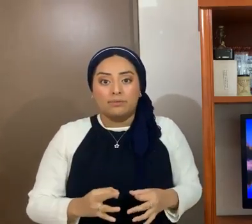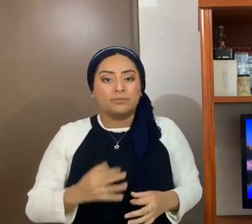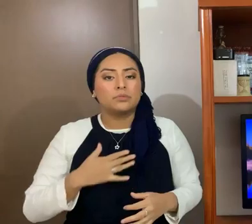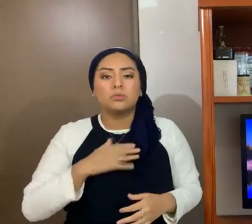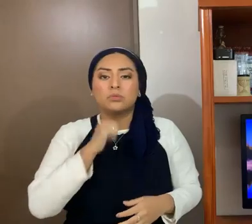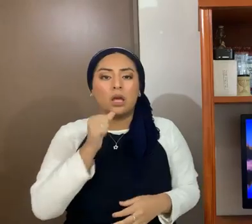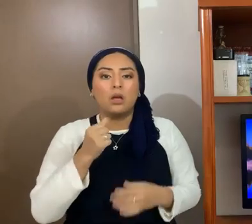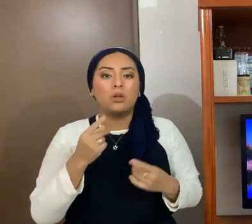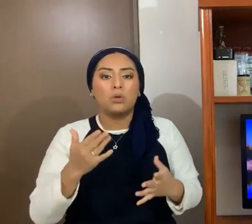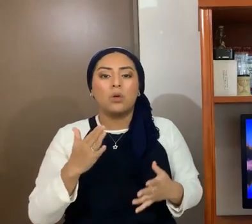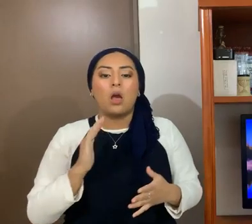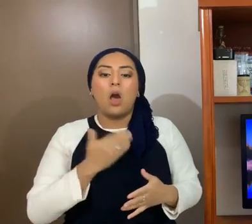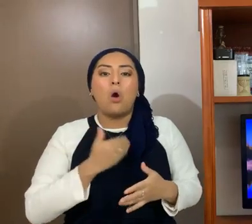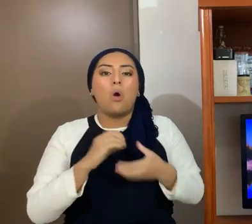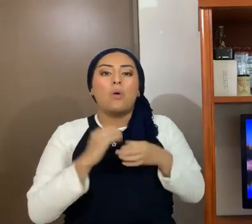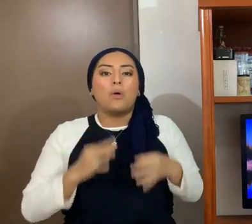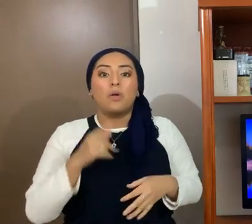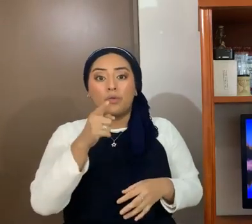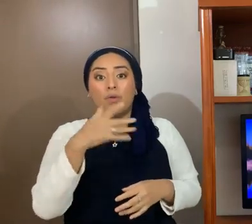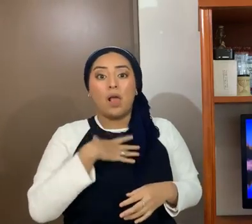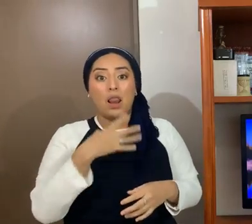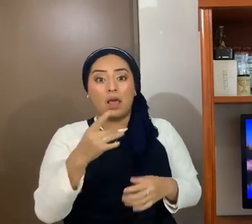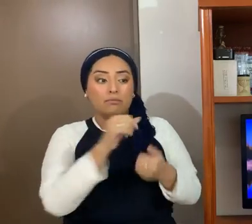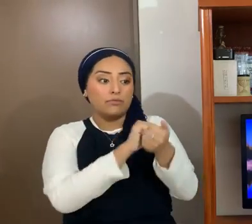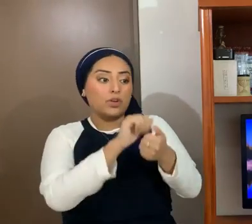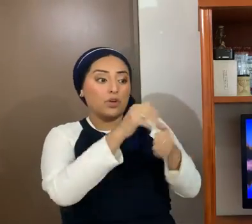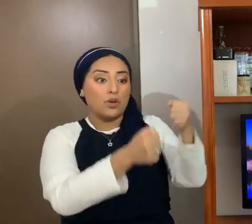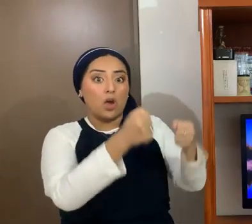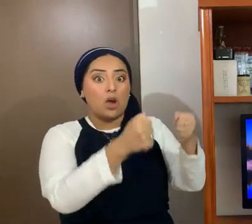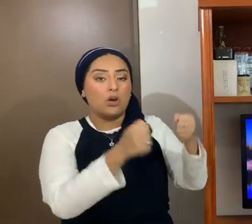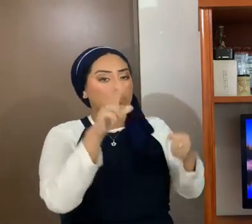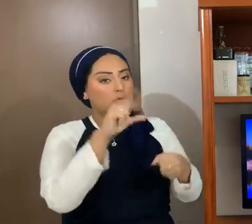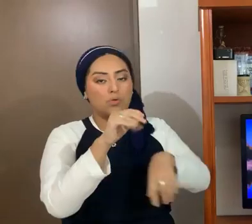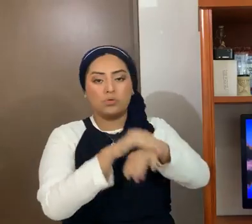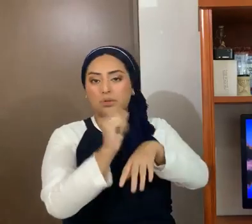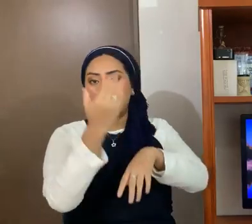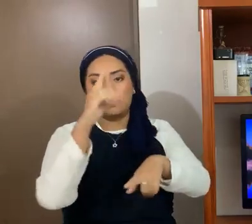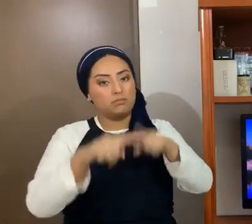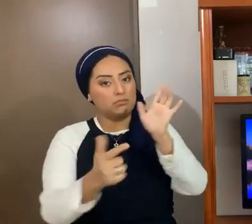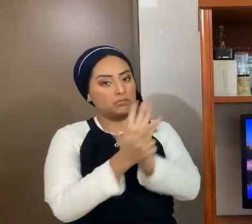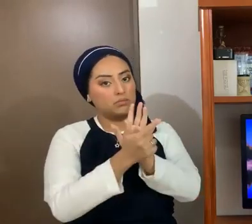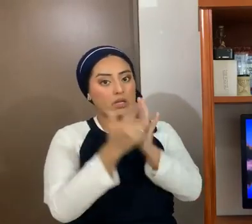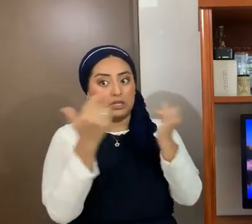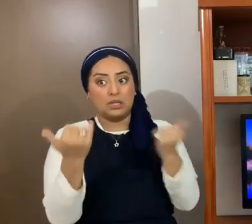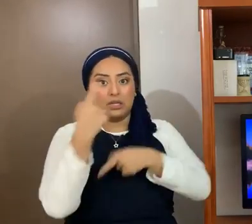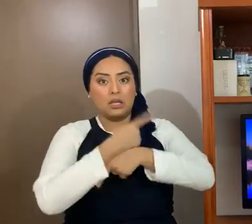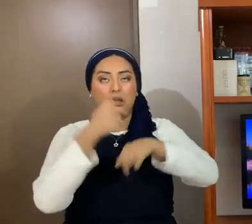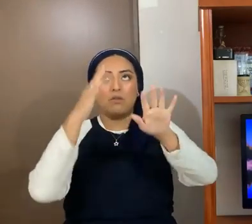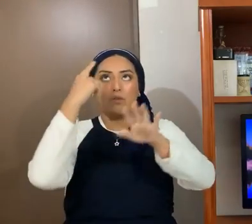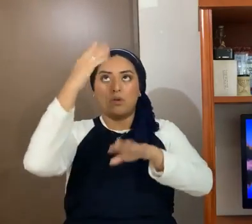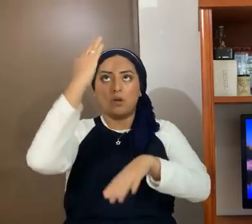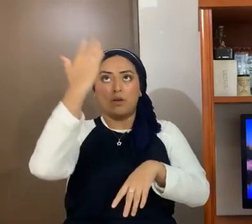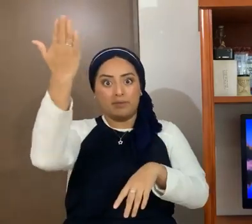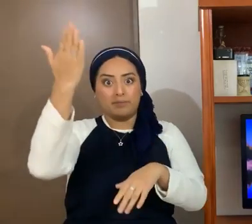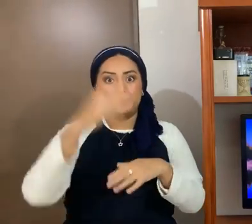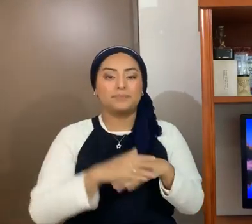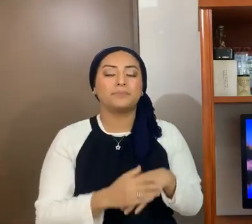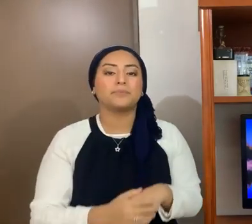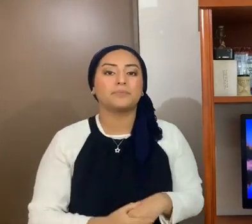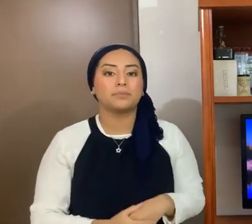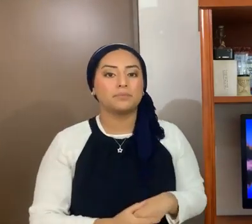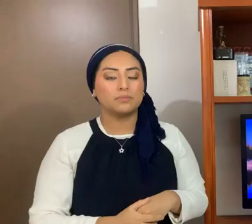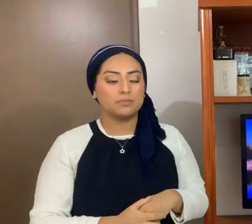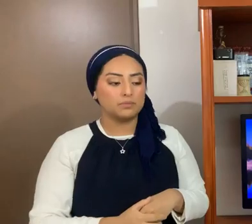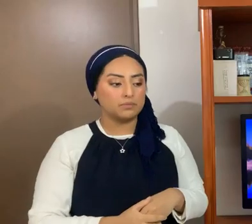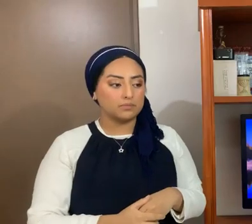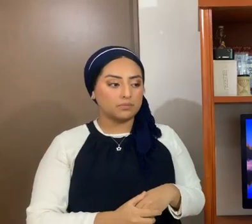hacemos lo que nos gusta. Si a ti te gusta lavar tu coche, no lo vas a hacer en Shabbat, es el día del Eterno. Dice, si retrajeres